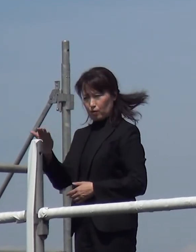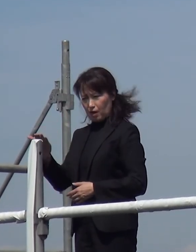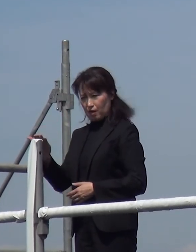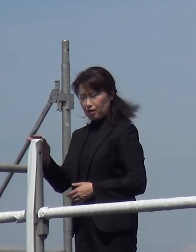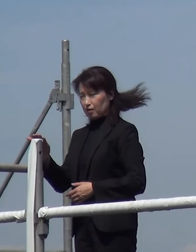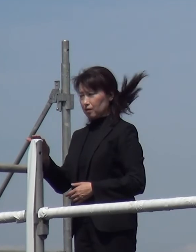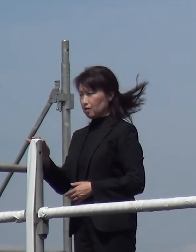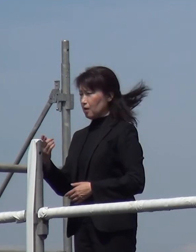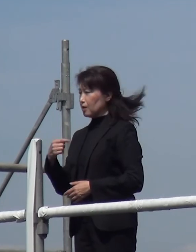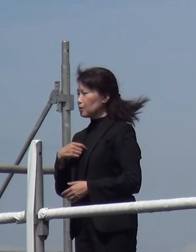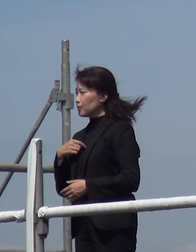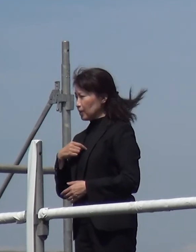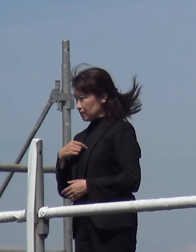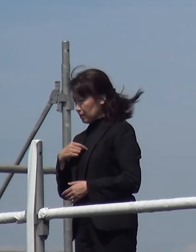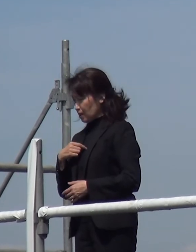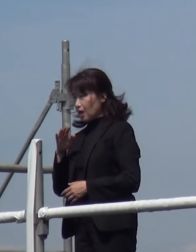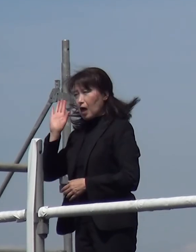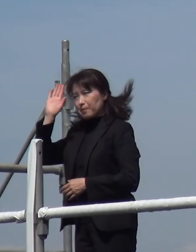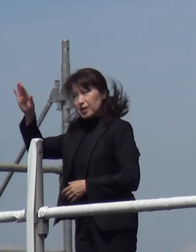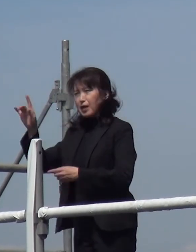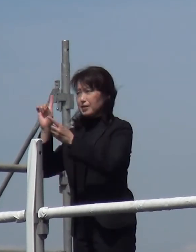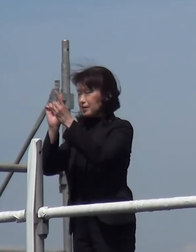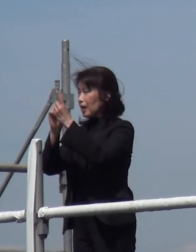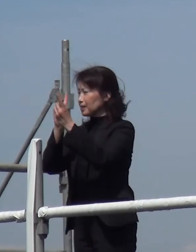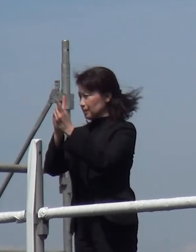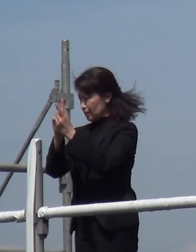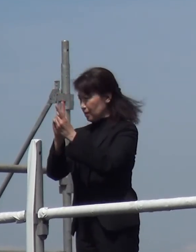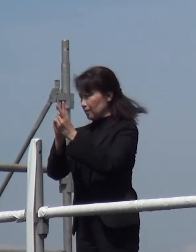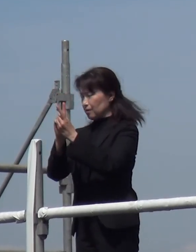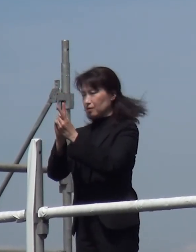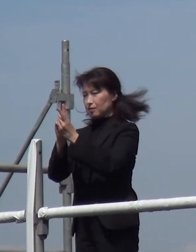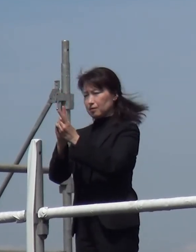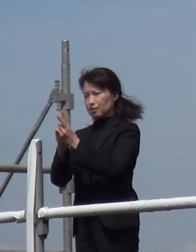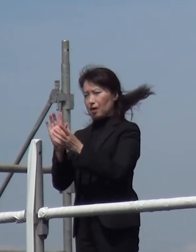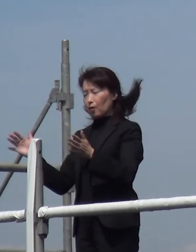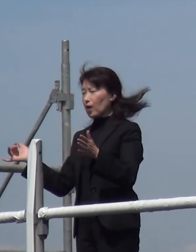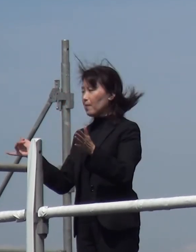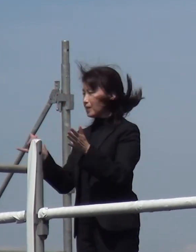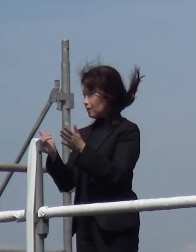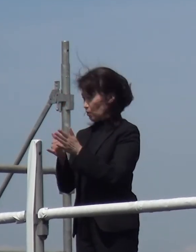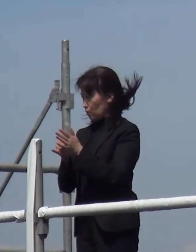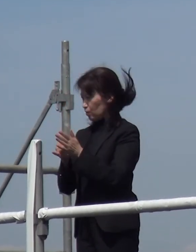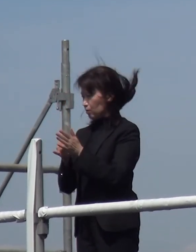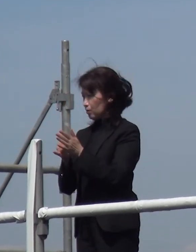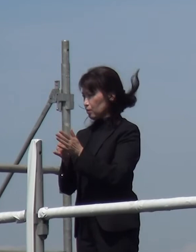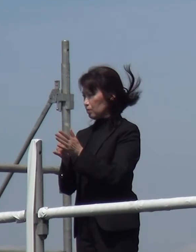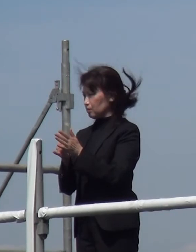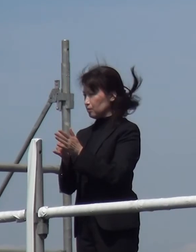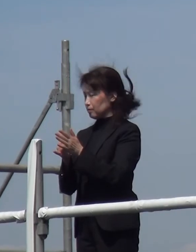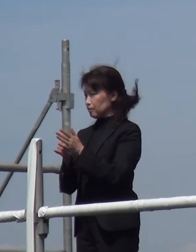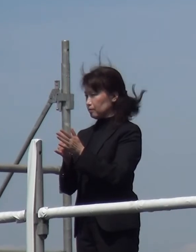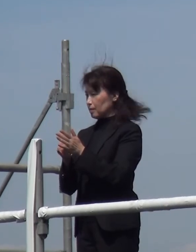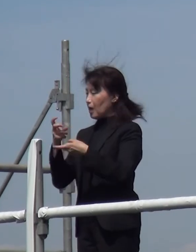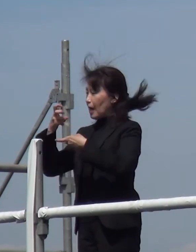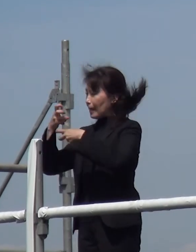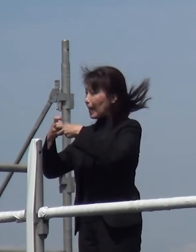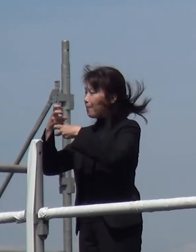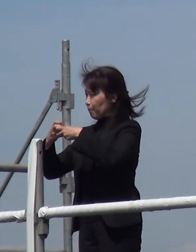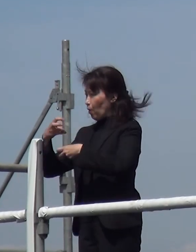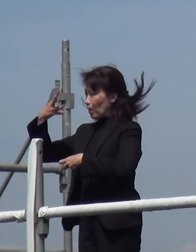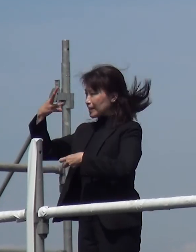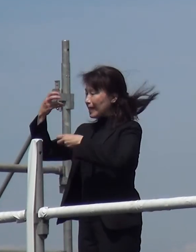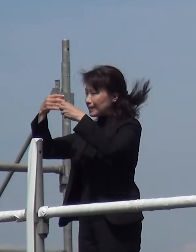のように自分たちが未来に対してこれまでの憲法3条